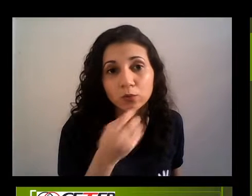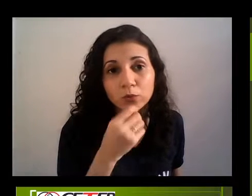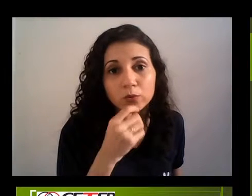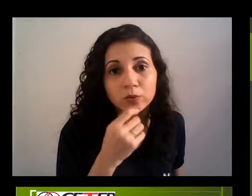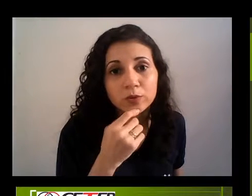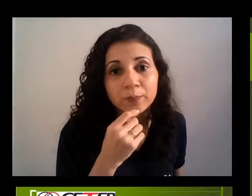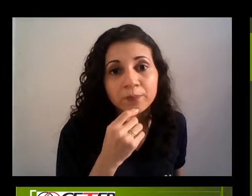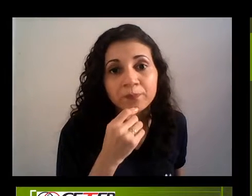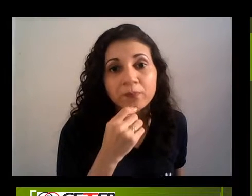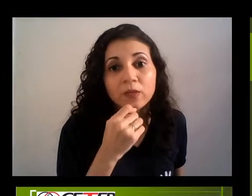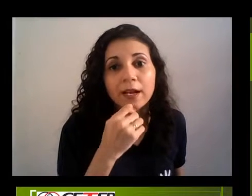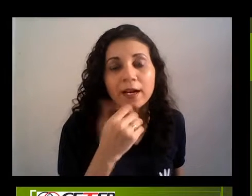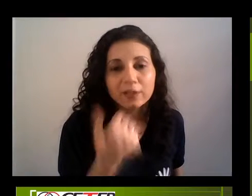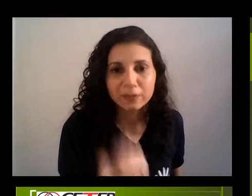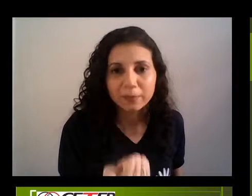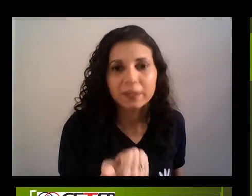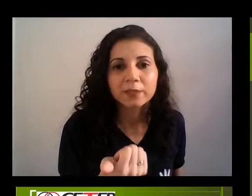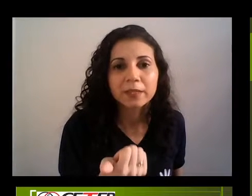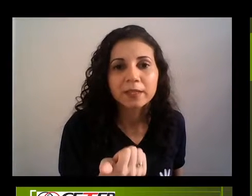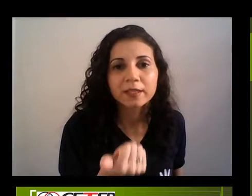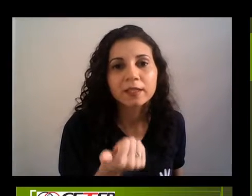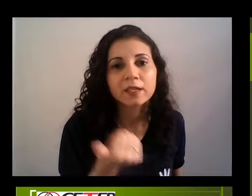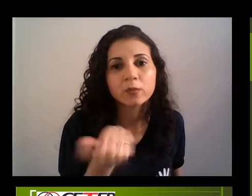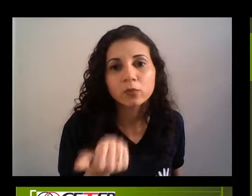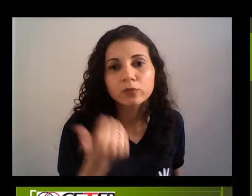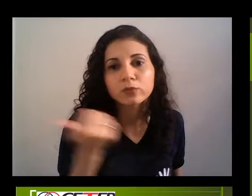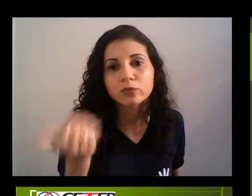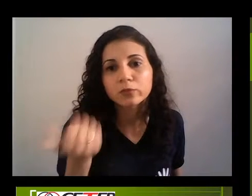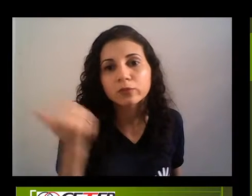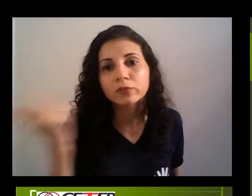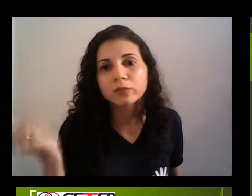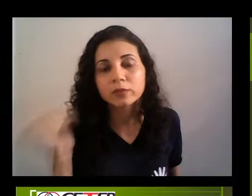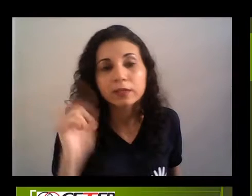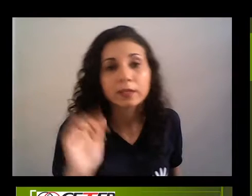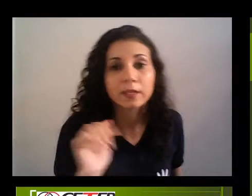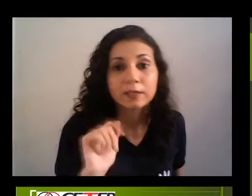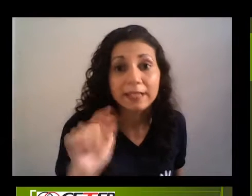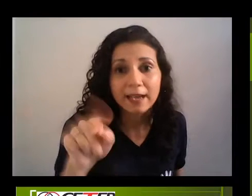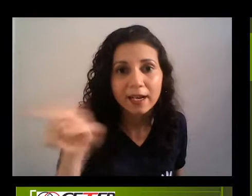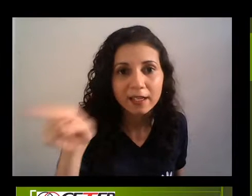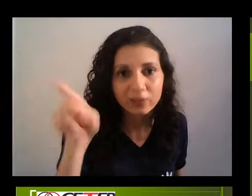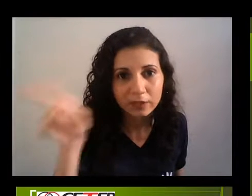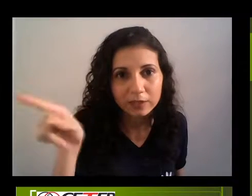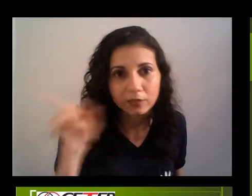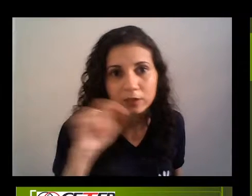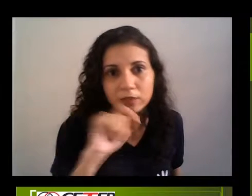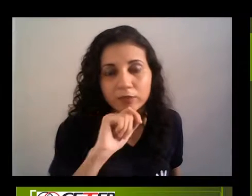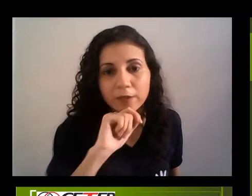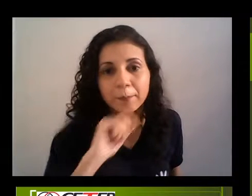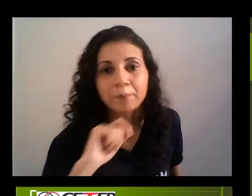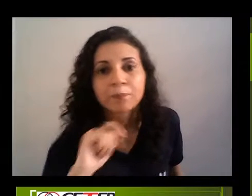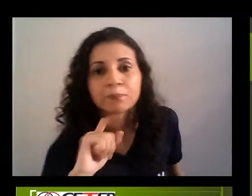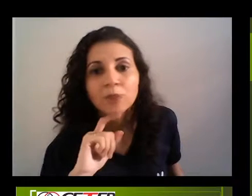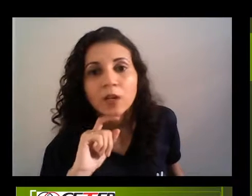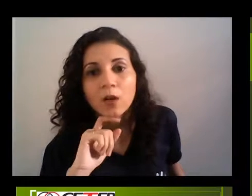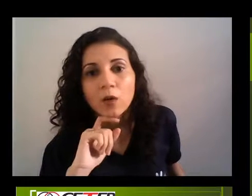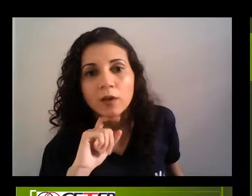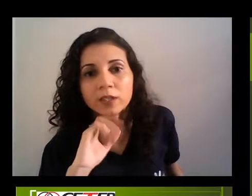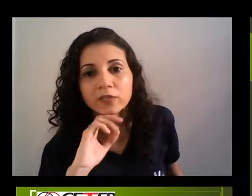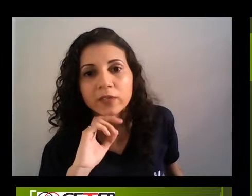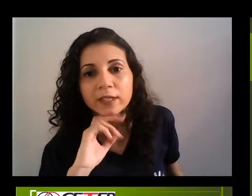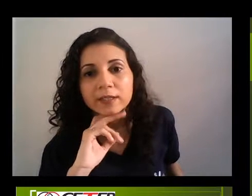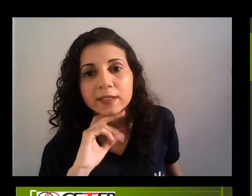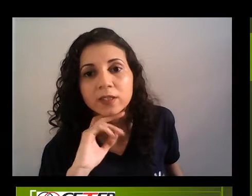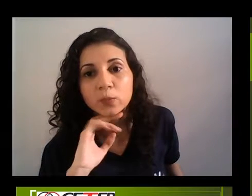dos surdos. Aí eu também expliquei aqui, né, mudo, surdo-mudo, DA é deficiente auditivo, tá? Qual